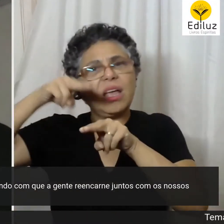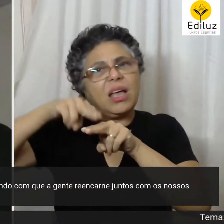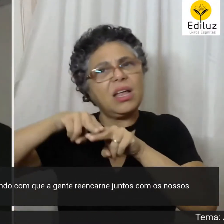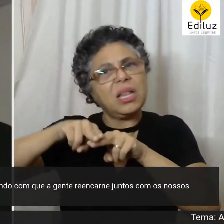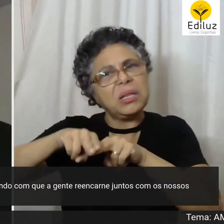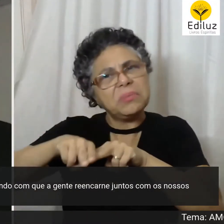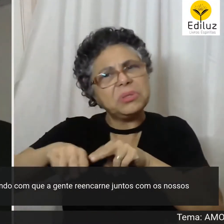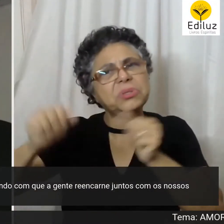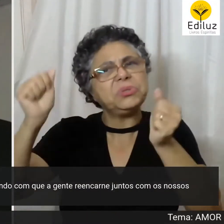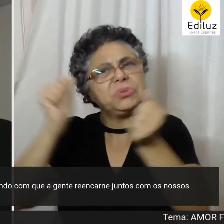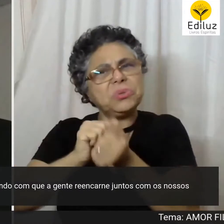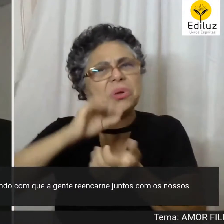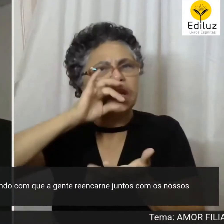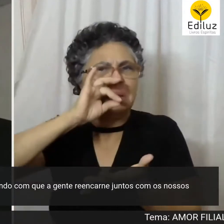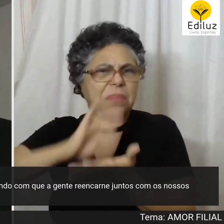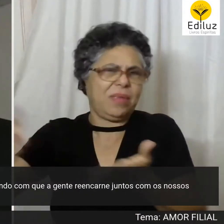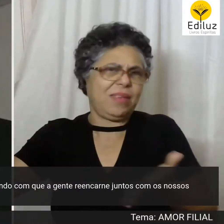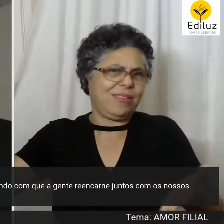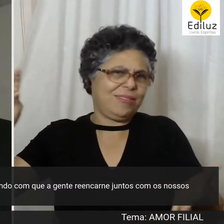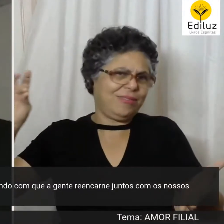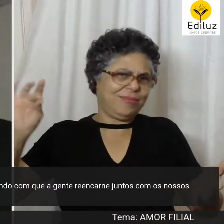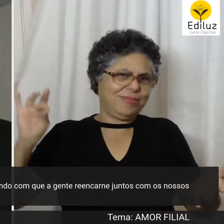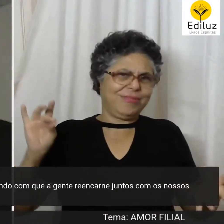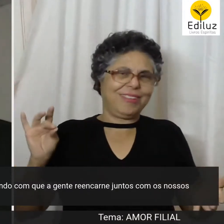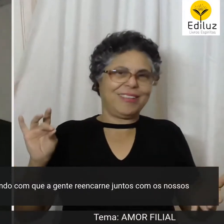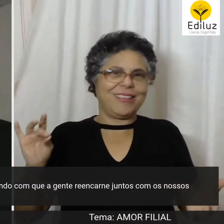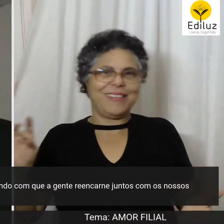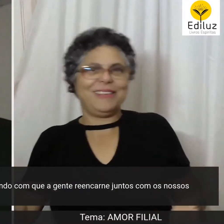nossos inimigos?